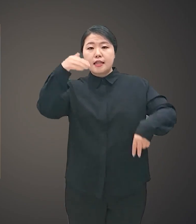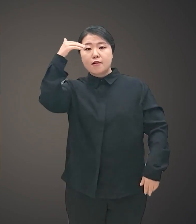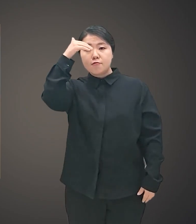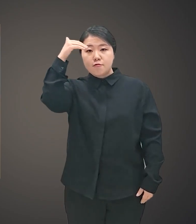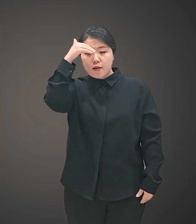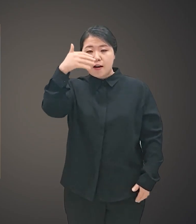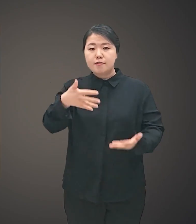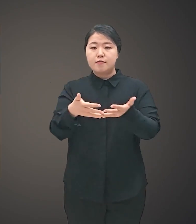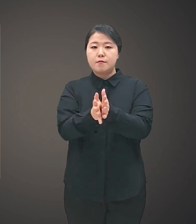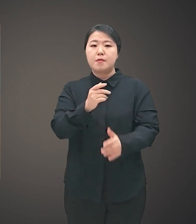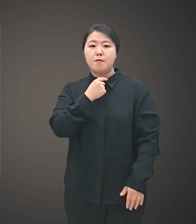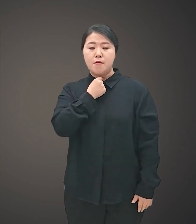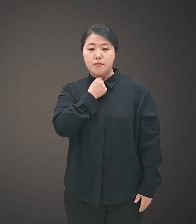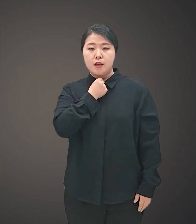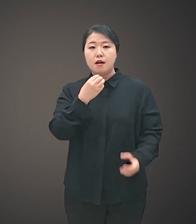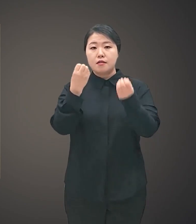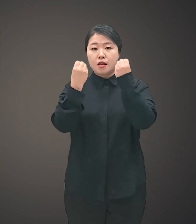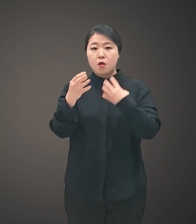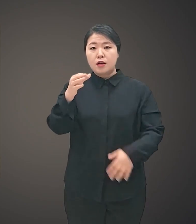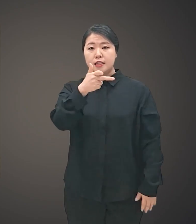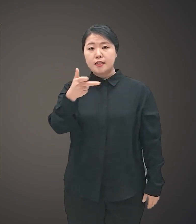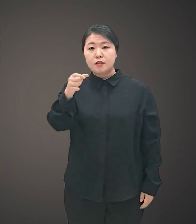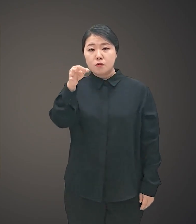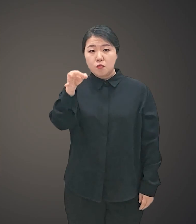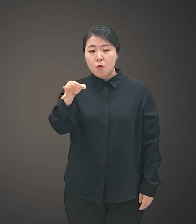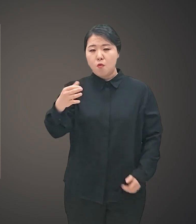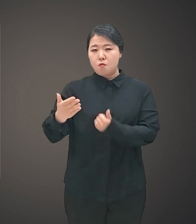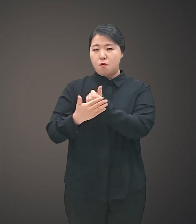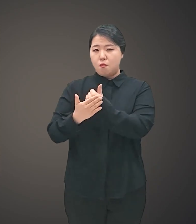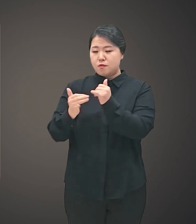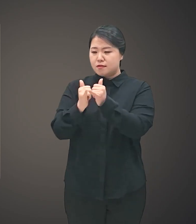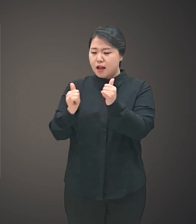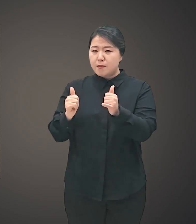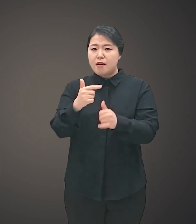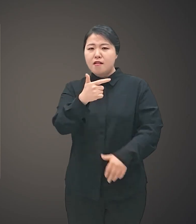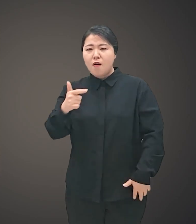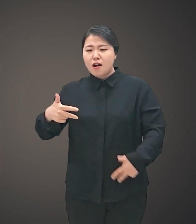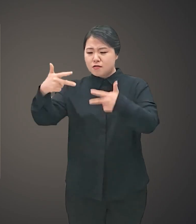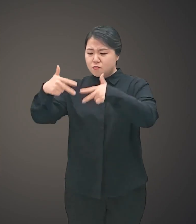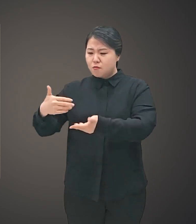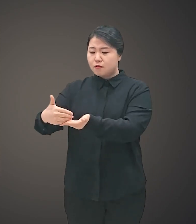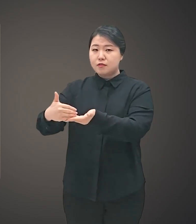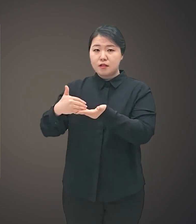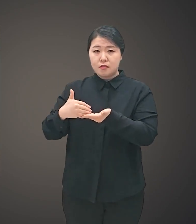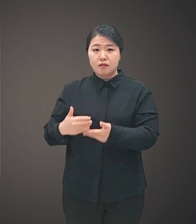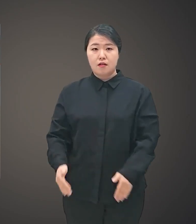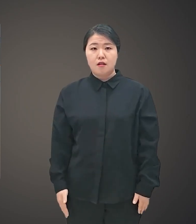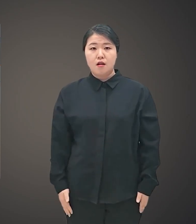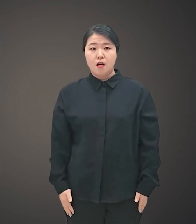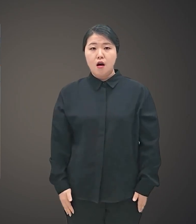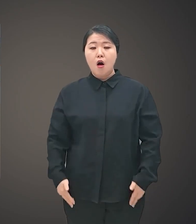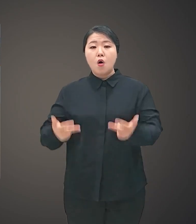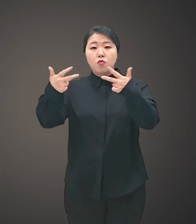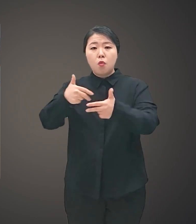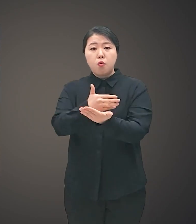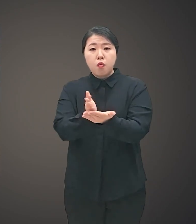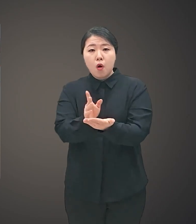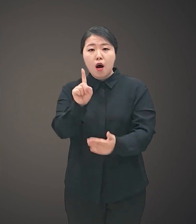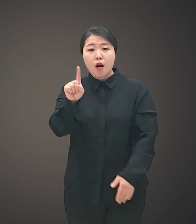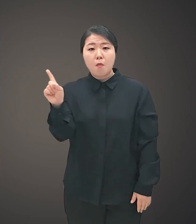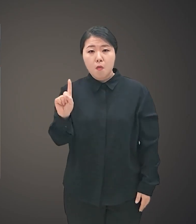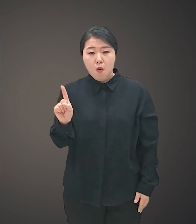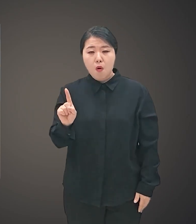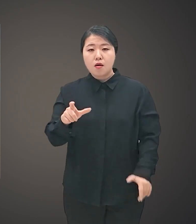스탠딩석을 없애주세요. 새로운 거물급 후원자는 구단에게 여러 조건을 내밀었다. 그중 하나는 마을